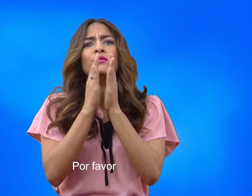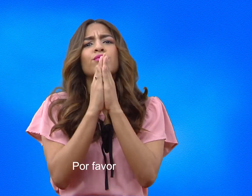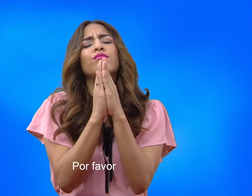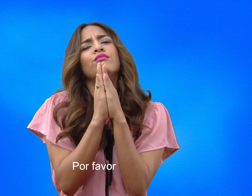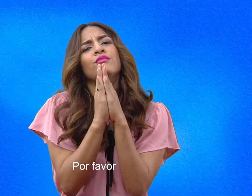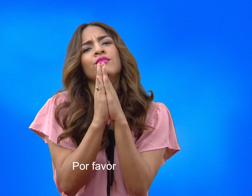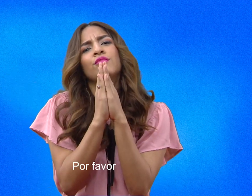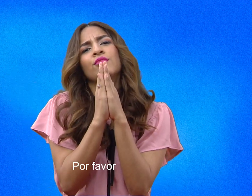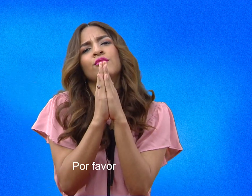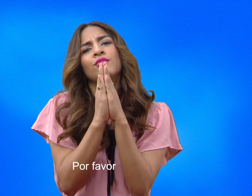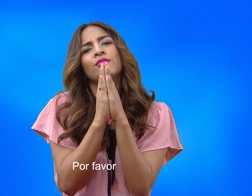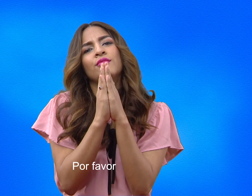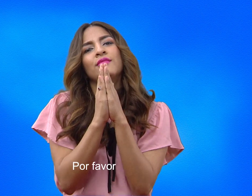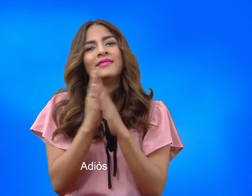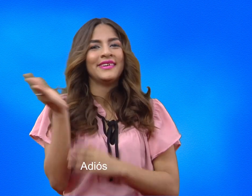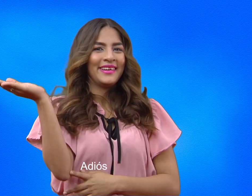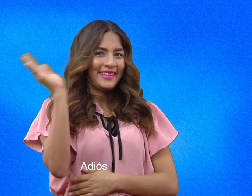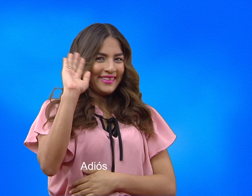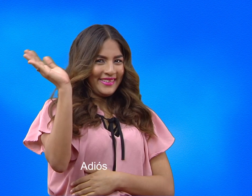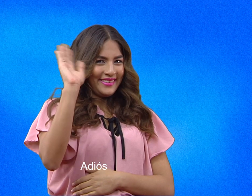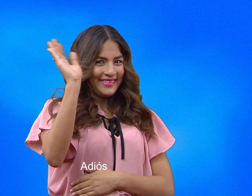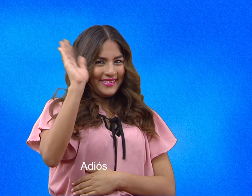por favor, a Dios.